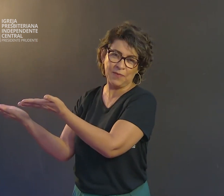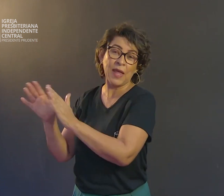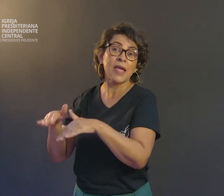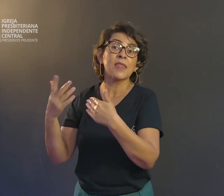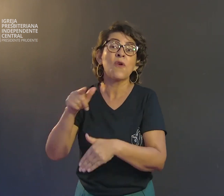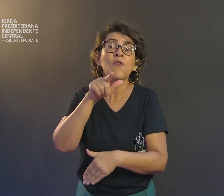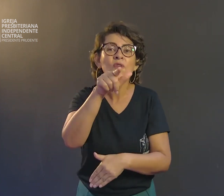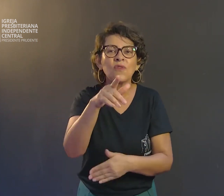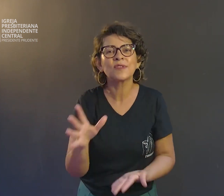salvo.